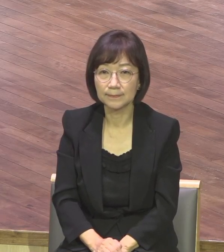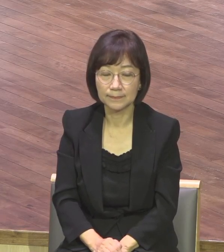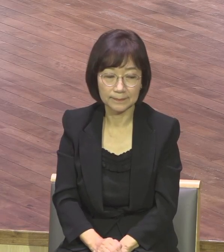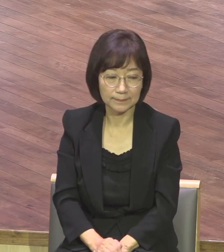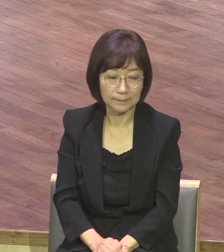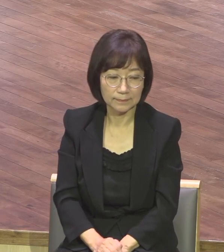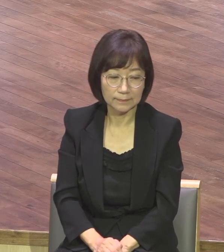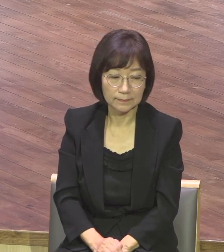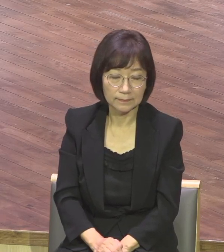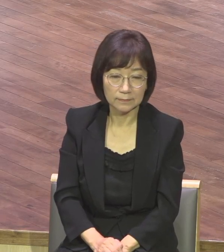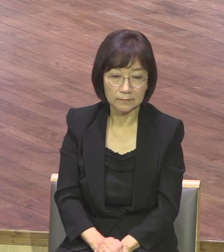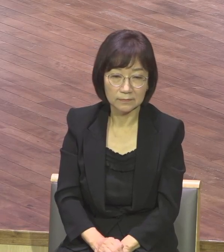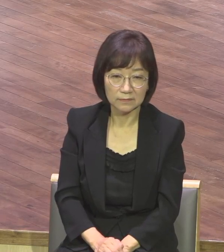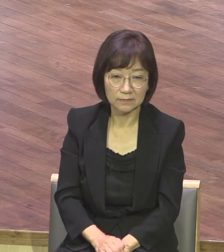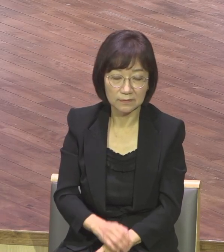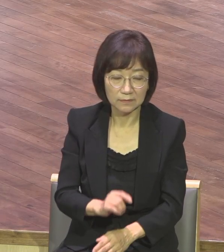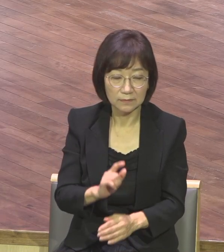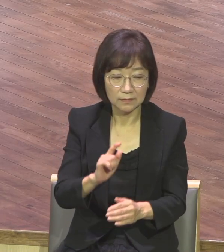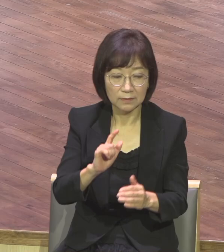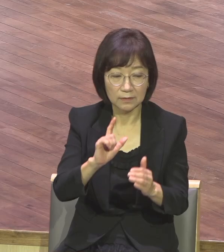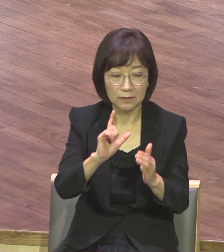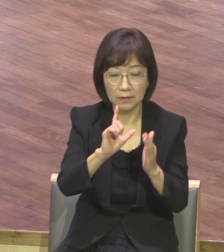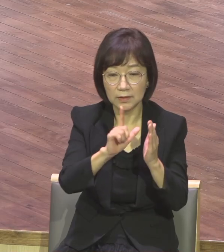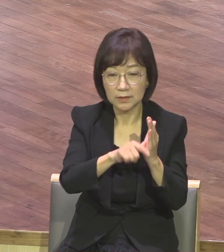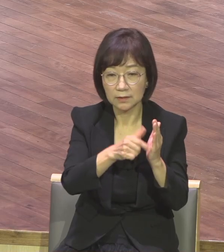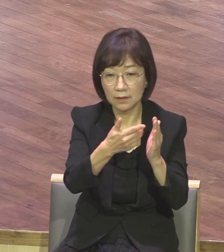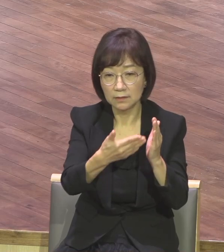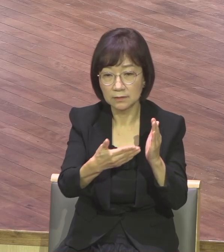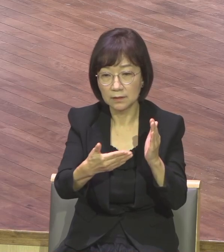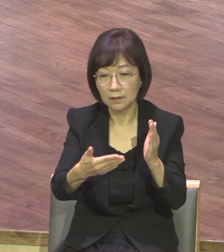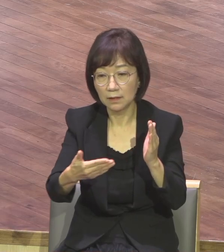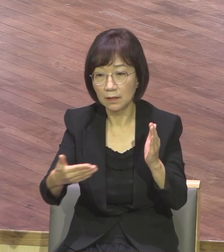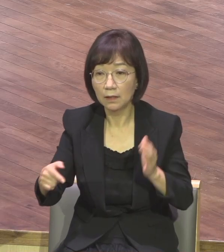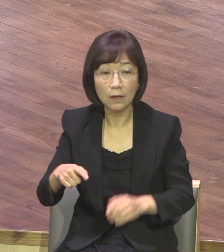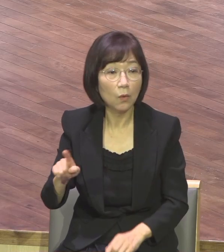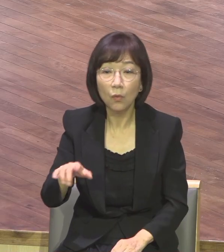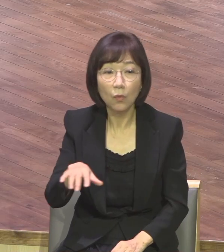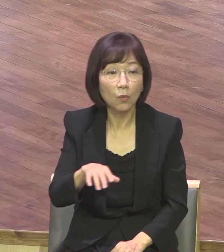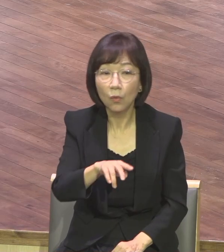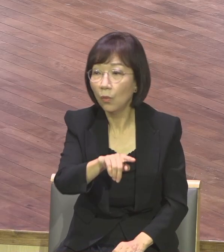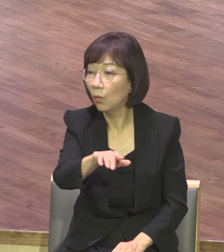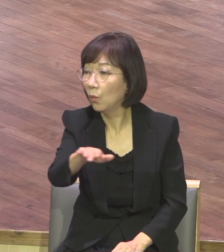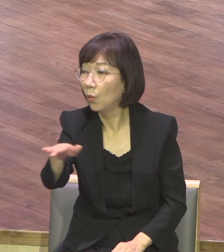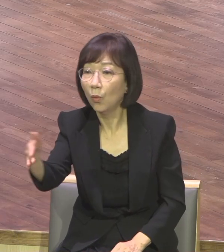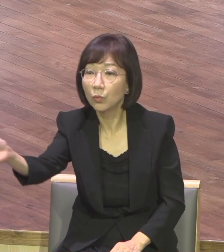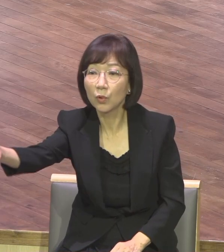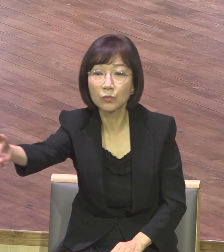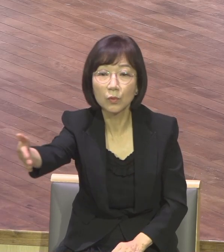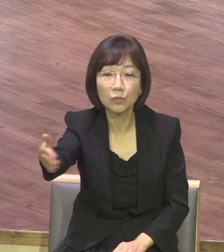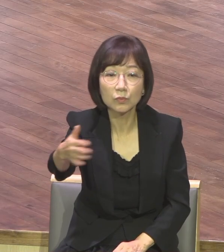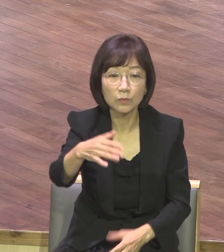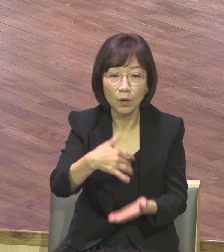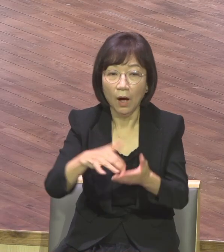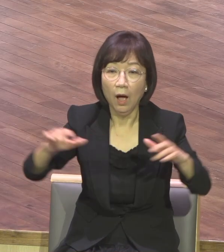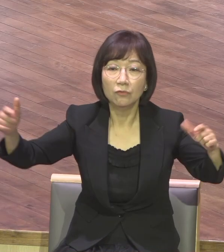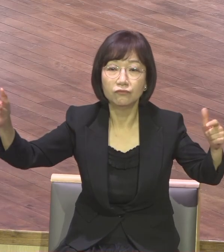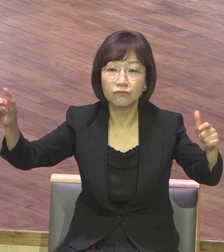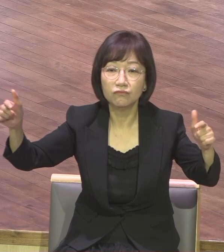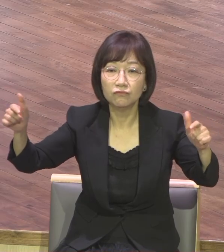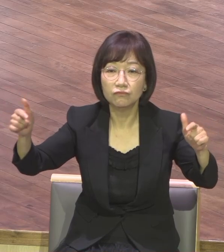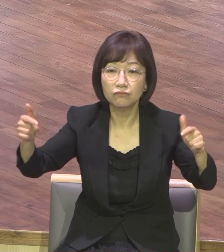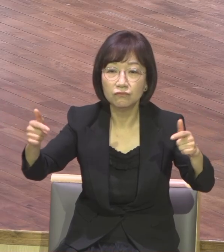그럼 나중에 그 시간 되면요 그냥 조용히 사라지지요. 그게 유럽교회입니다. 문 다